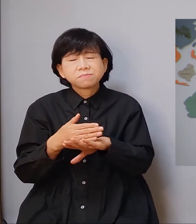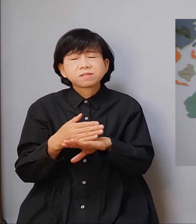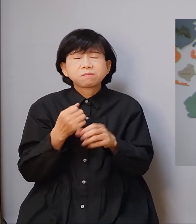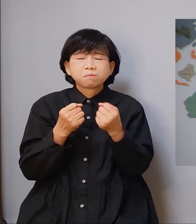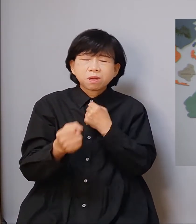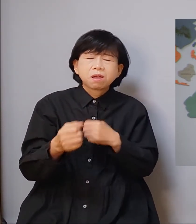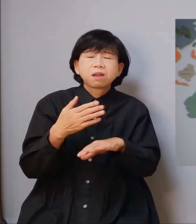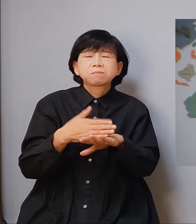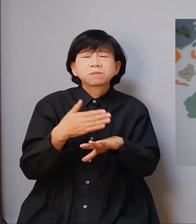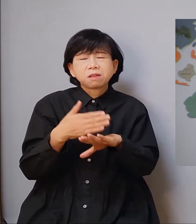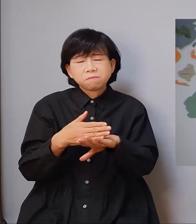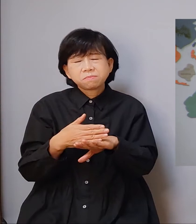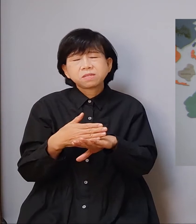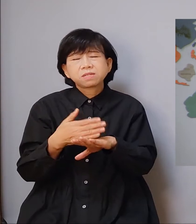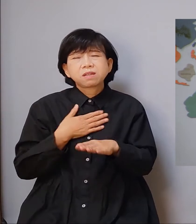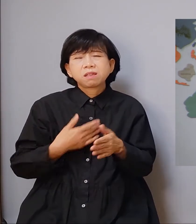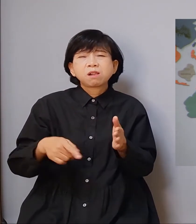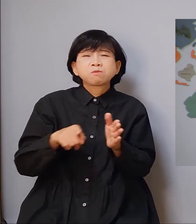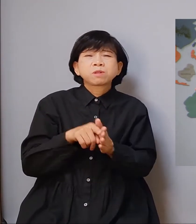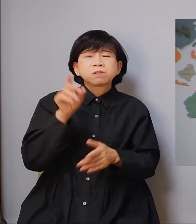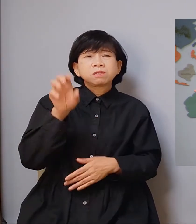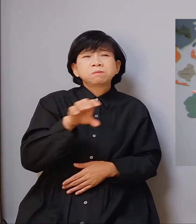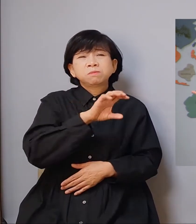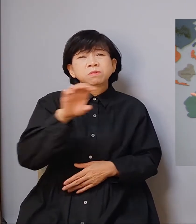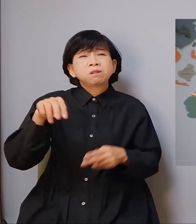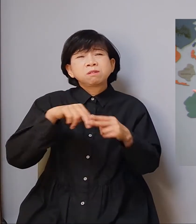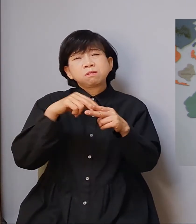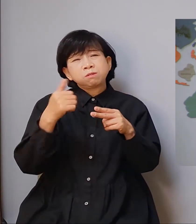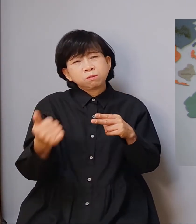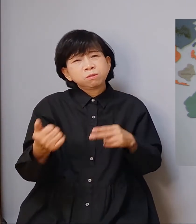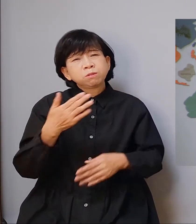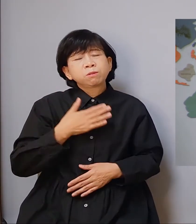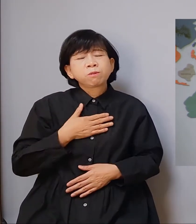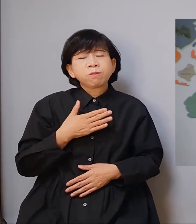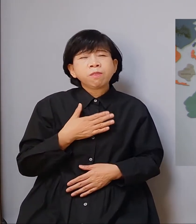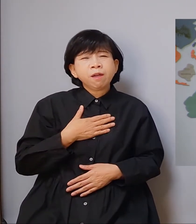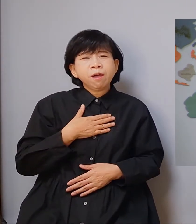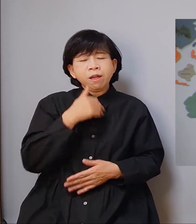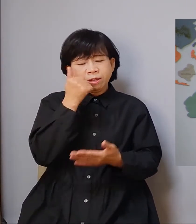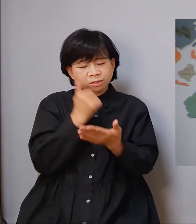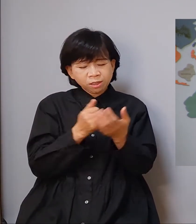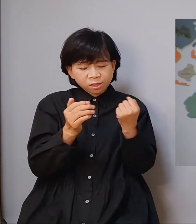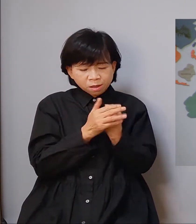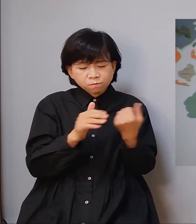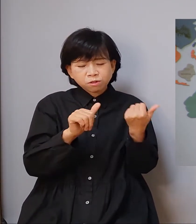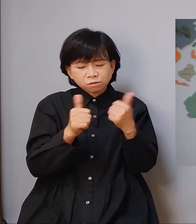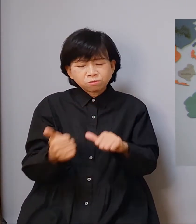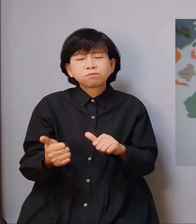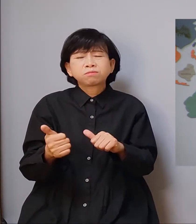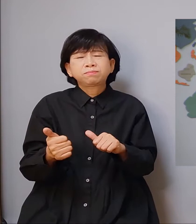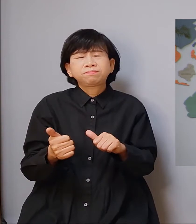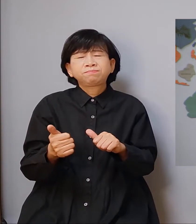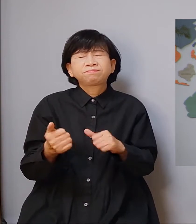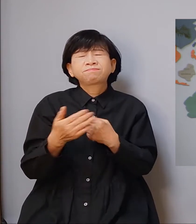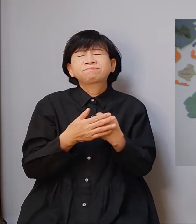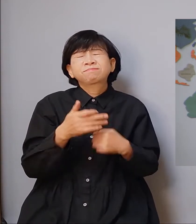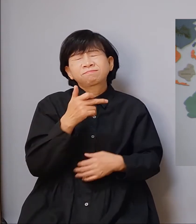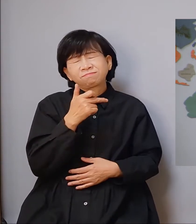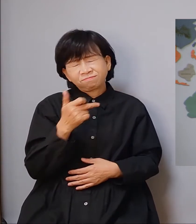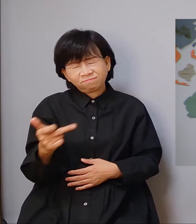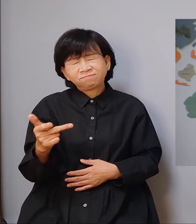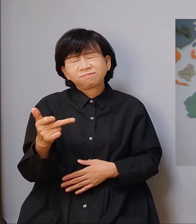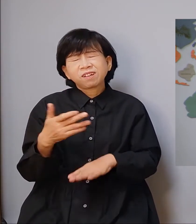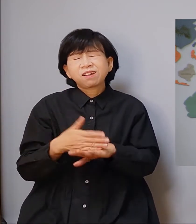주님 고맙습니다, 날 위해 십자가에 못 박혀 죽으시고 나의 죄 때문에 죽으셨는데 그 은혜가 얼마나